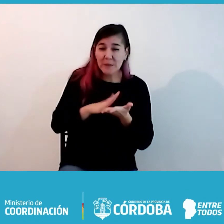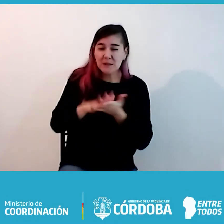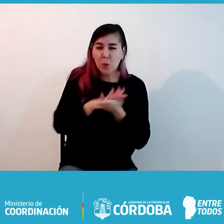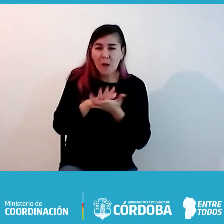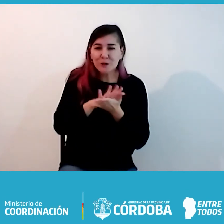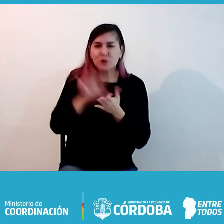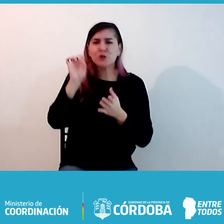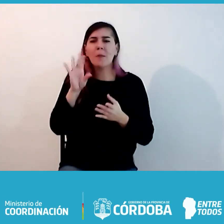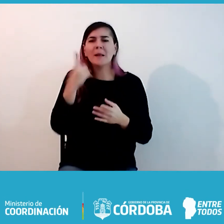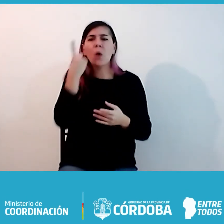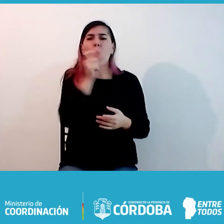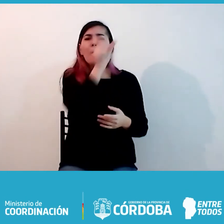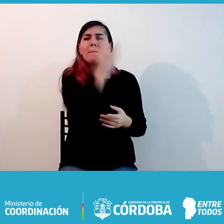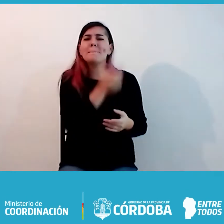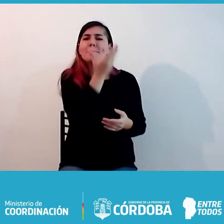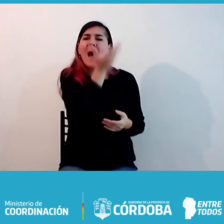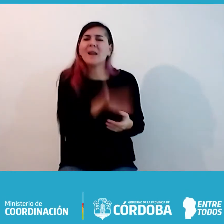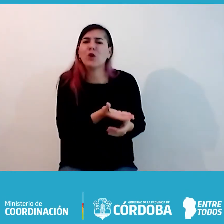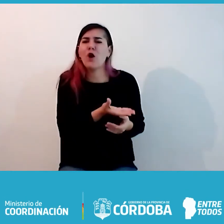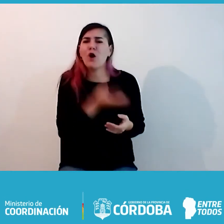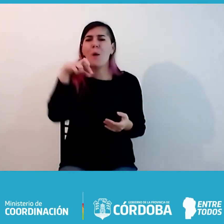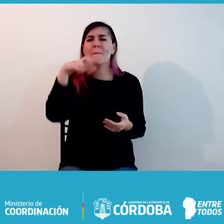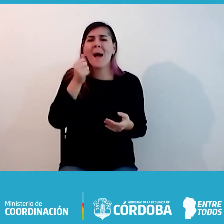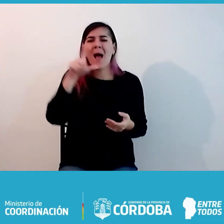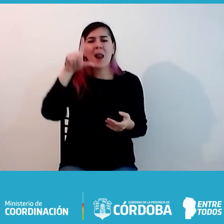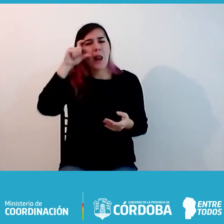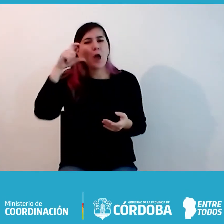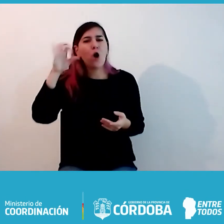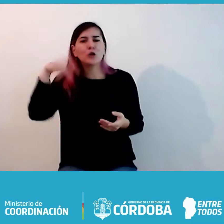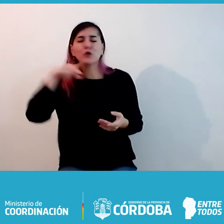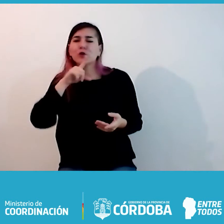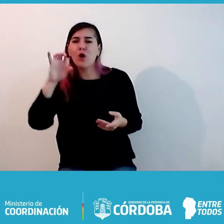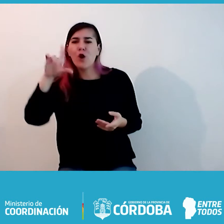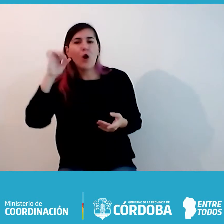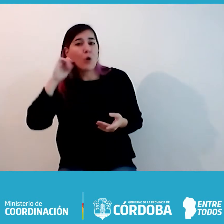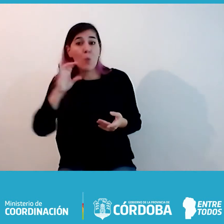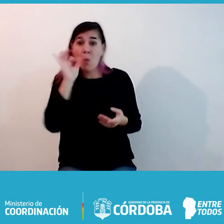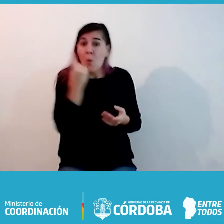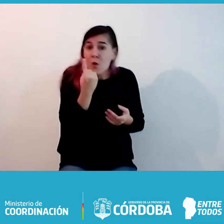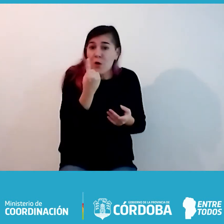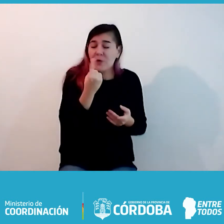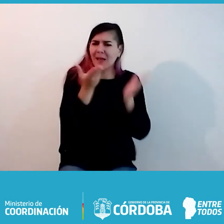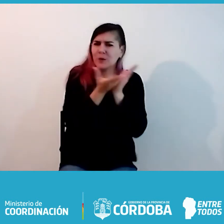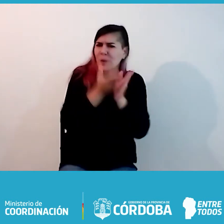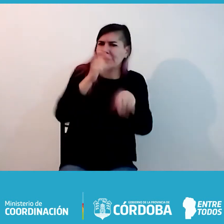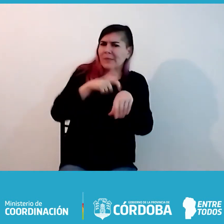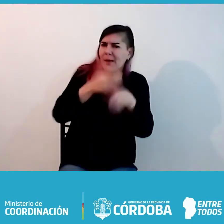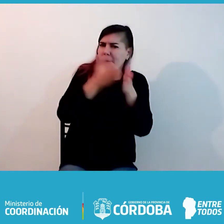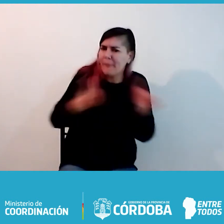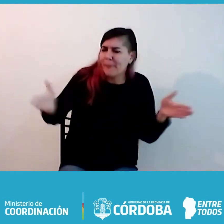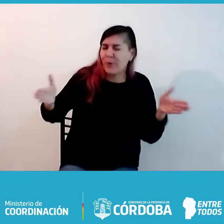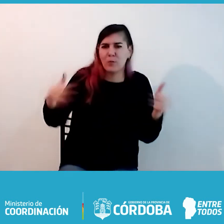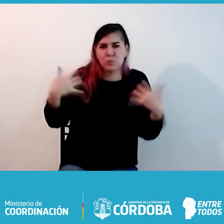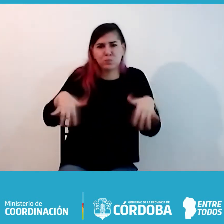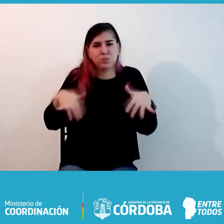un paleontólogo, un arqueólogo. Se admira y sorprende de ello. Imaginen el tiempo que llevaría el estudio de estos yacimientos si es